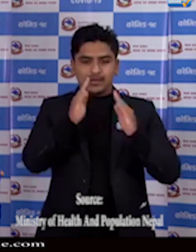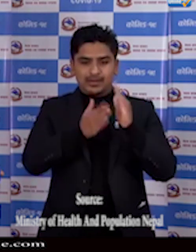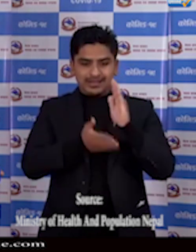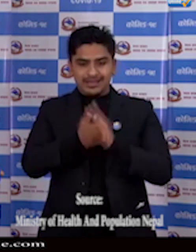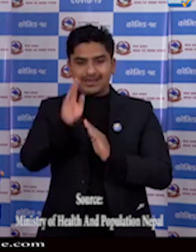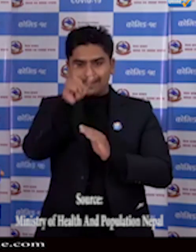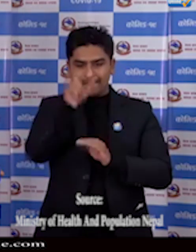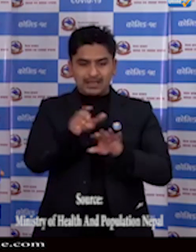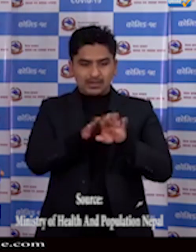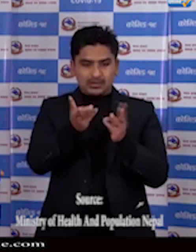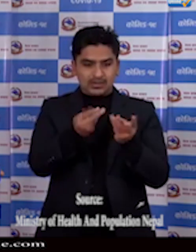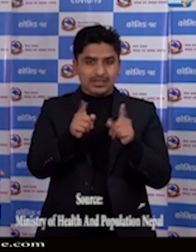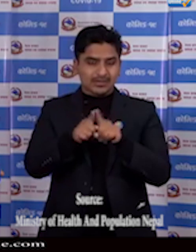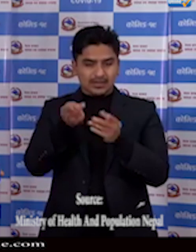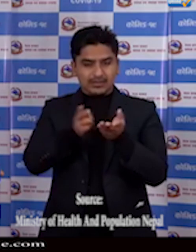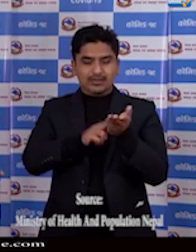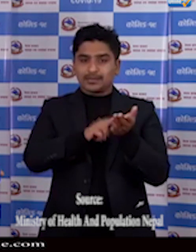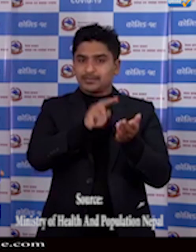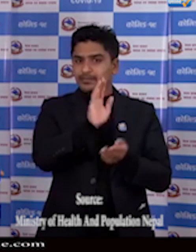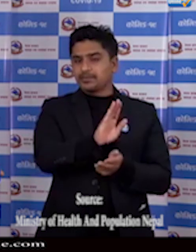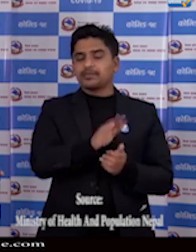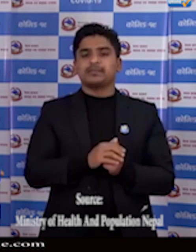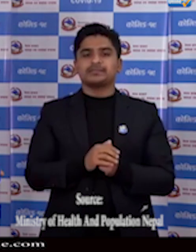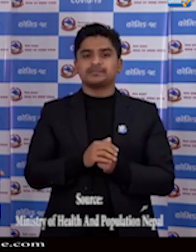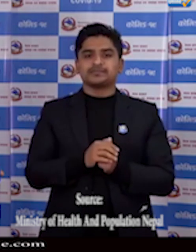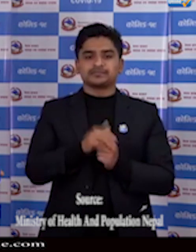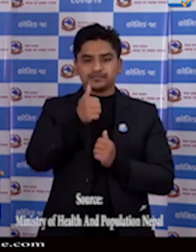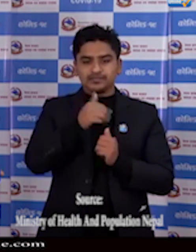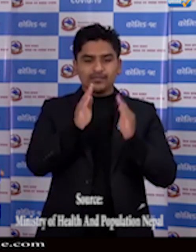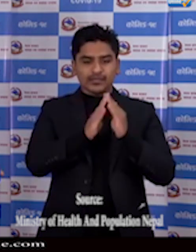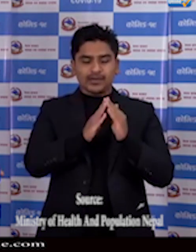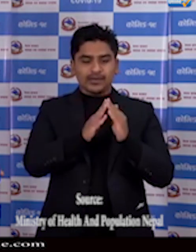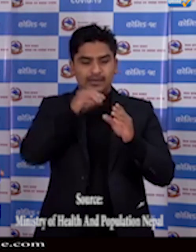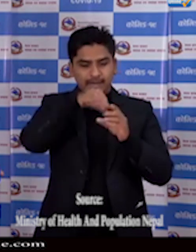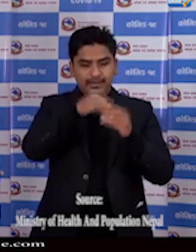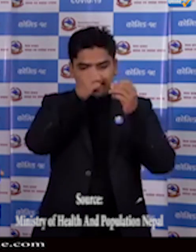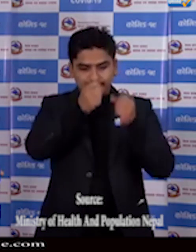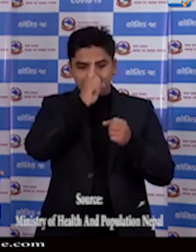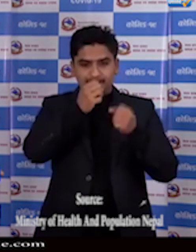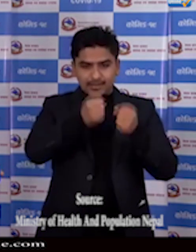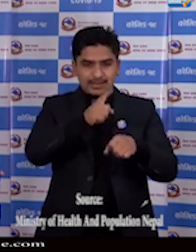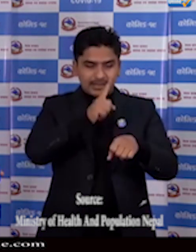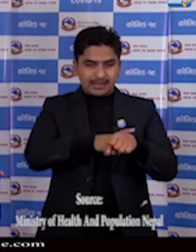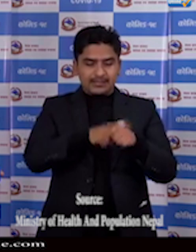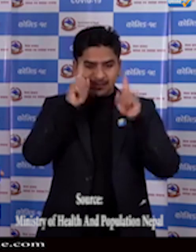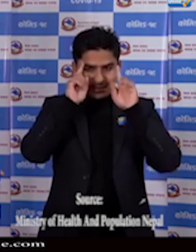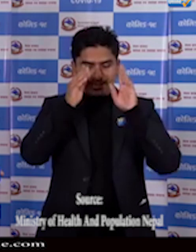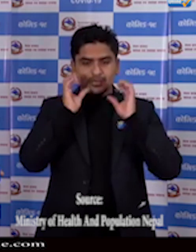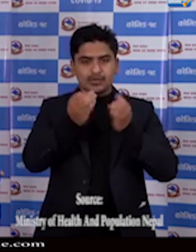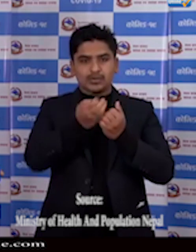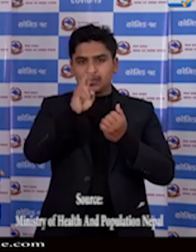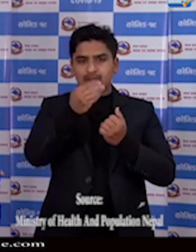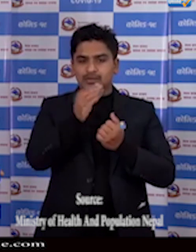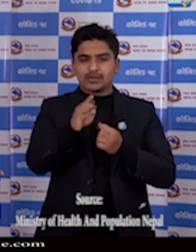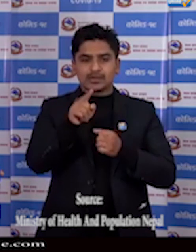जाने व्यक्तिहरूको सङ्ख्या पनि बढेको छ, अब घरमा क्वारेन्टाइनमा रहँदै गर्दा सावधानी अप्नाउनु पर्ने हुन्छ।